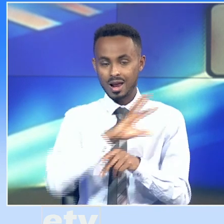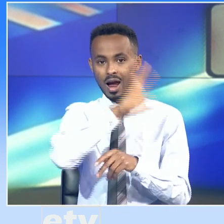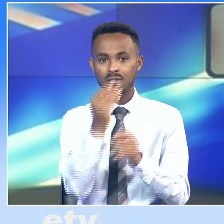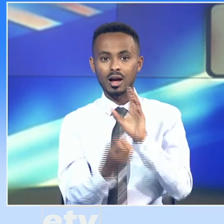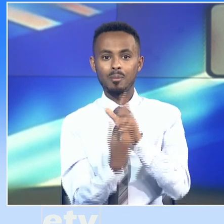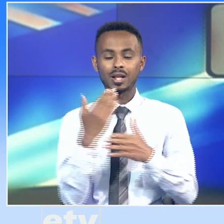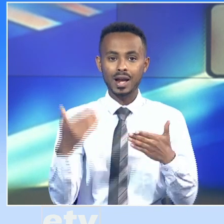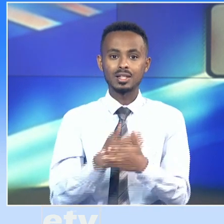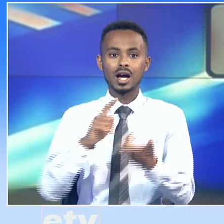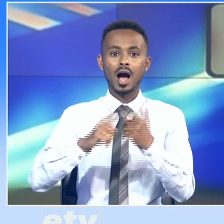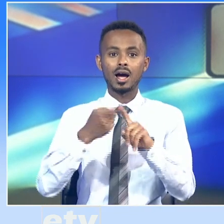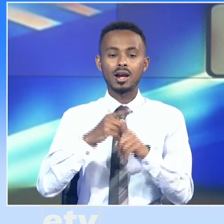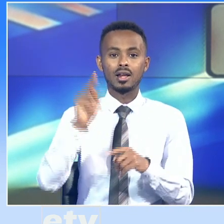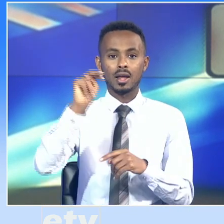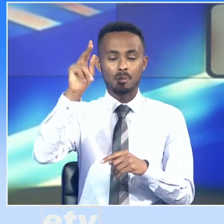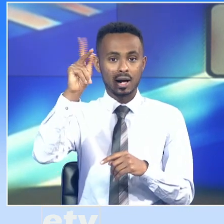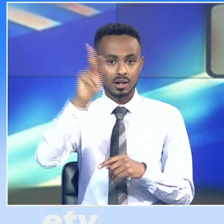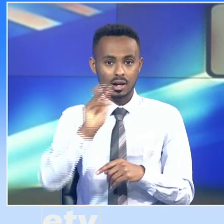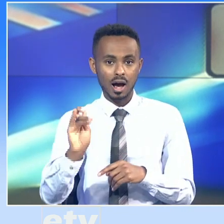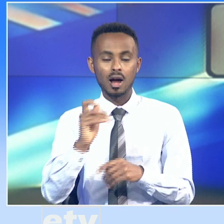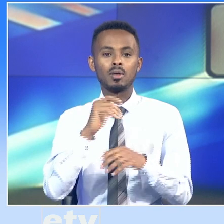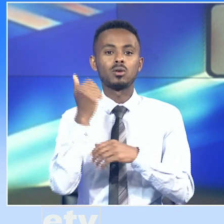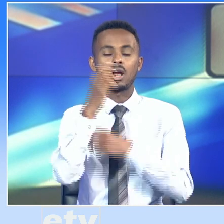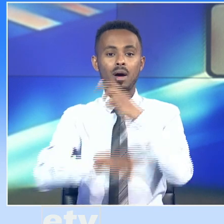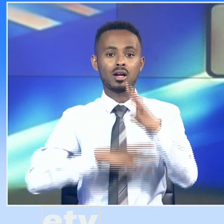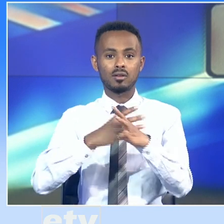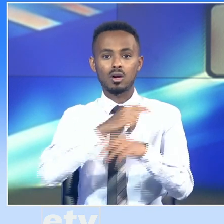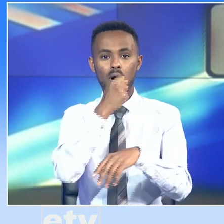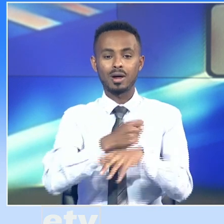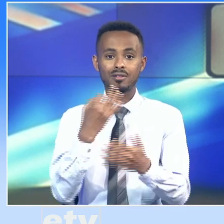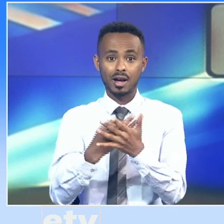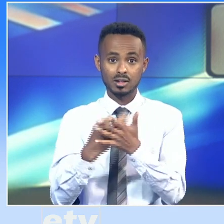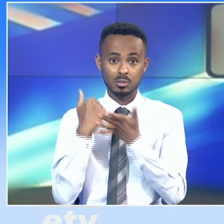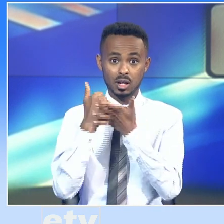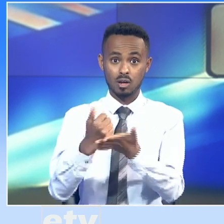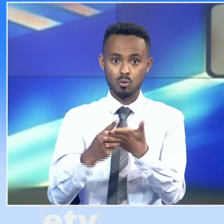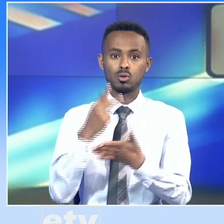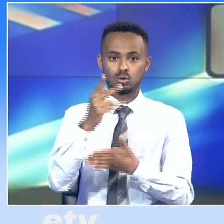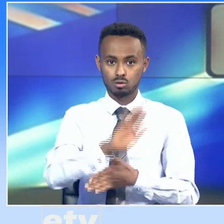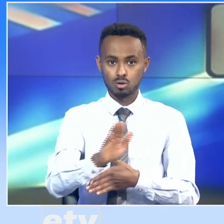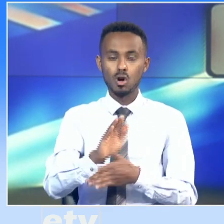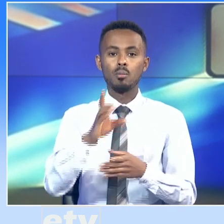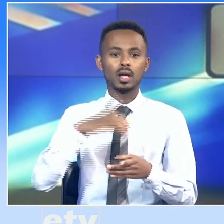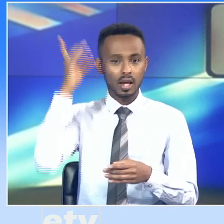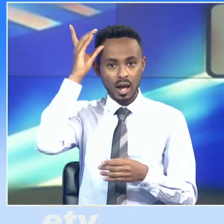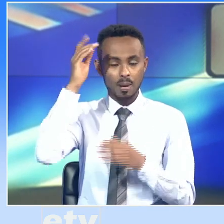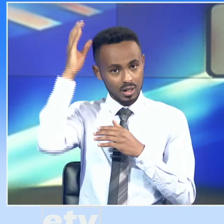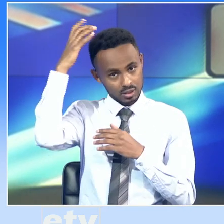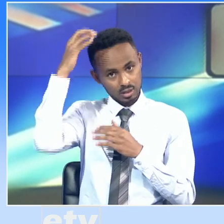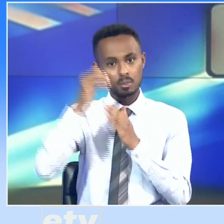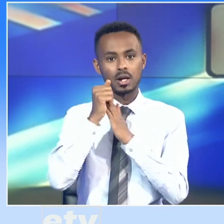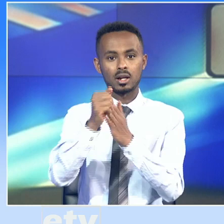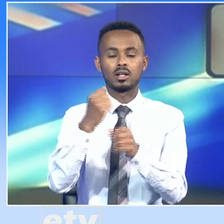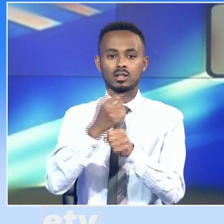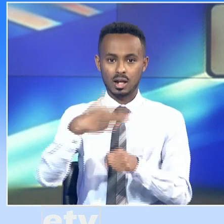ልማት አዲስ አጋርነት ኔፓድና በሌሎች ዓለም አቀፍ ተቋማት ፋይናንስ የሚደገፈው ፕሮጀክቱ በኬንያ መንግስት መሪነት እየተሰራ